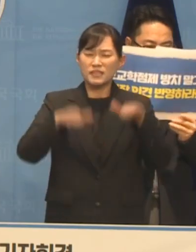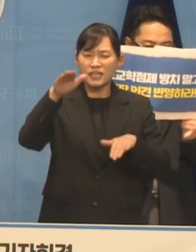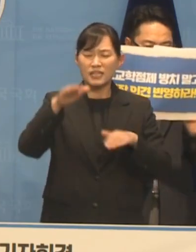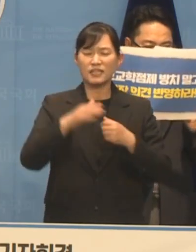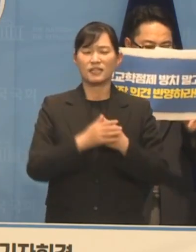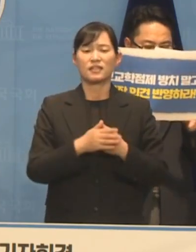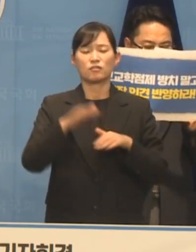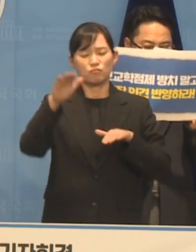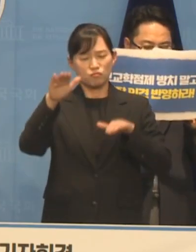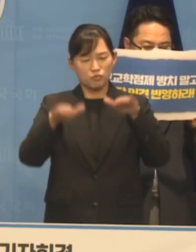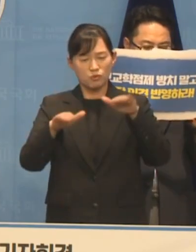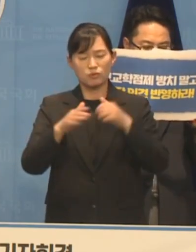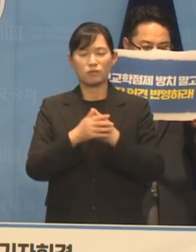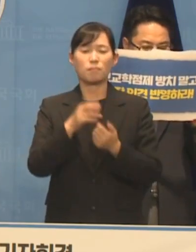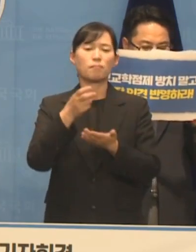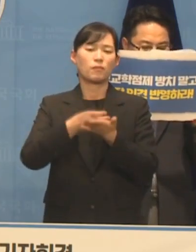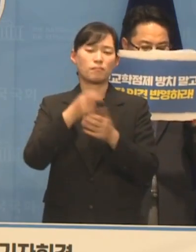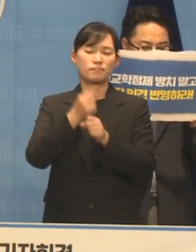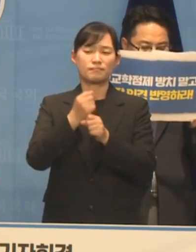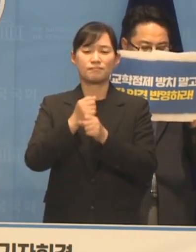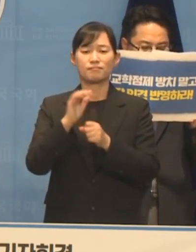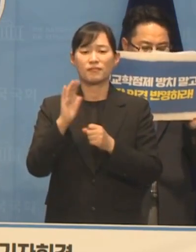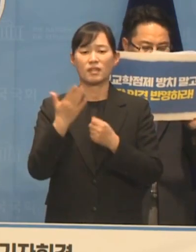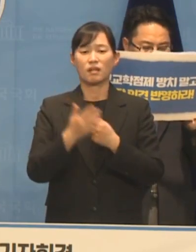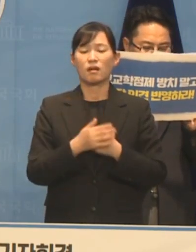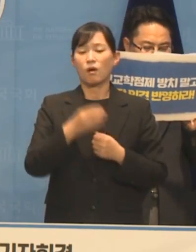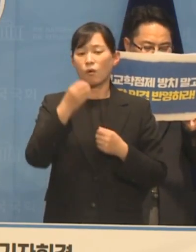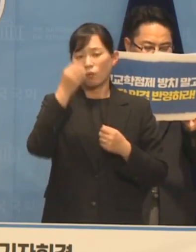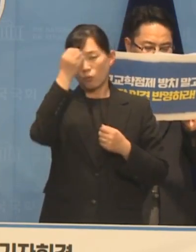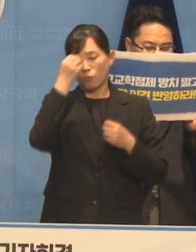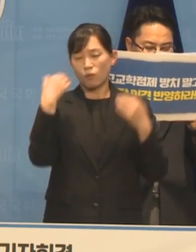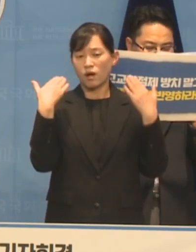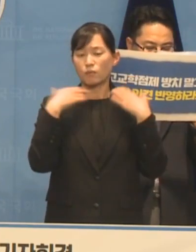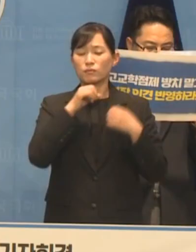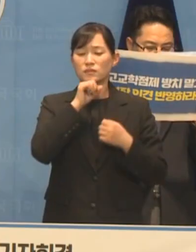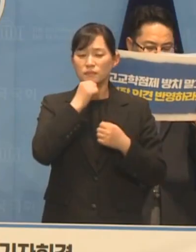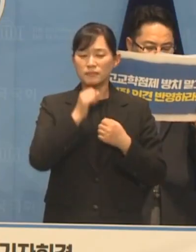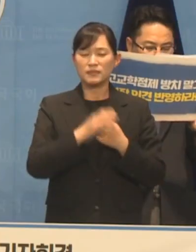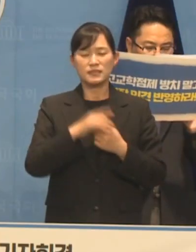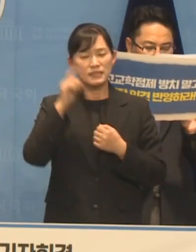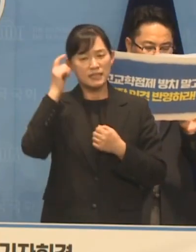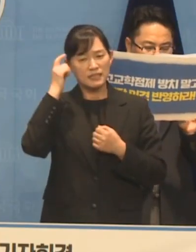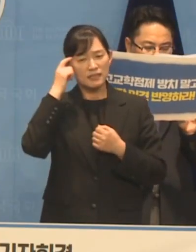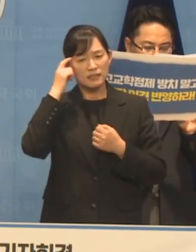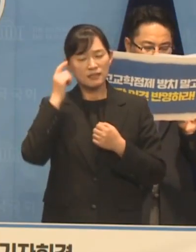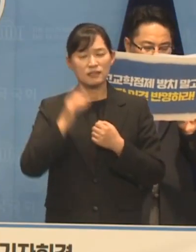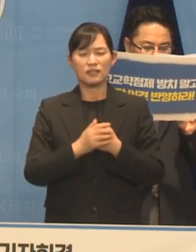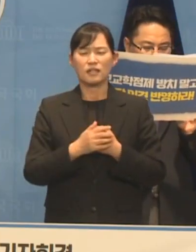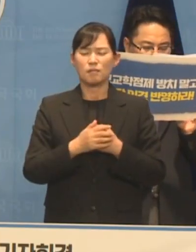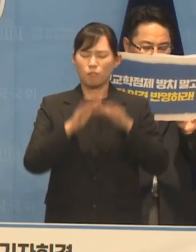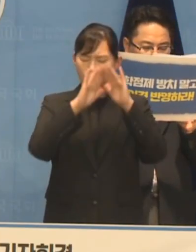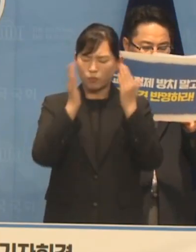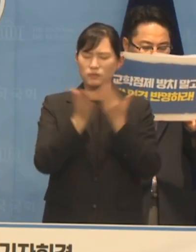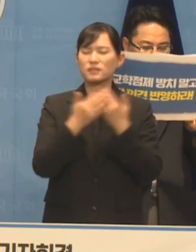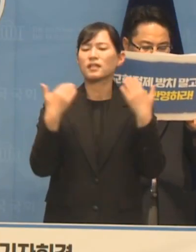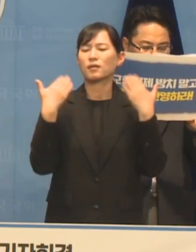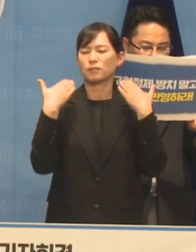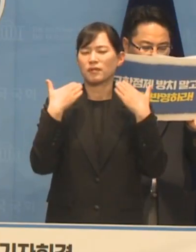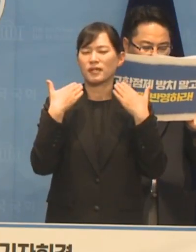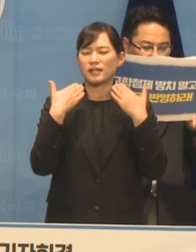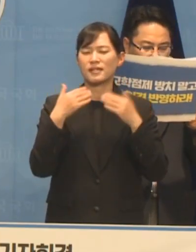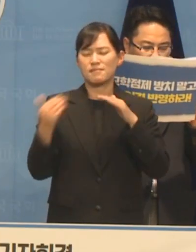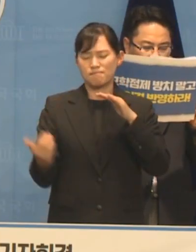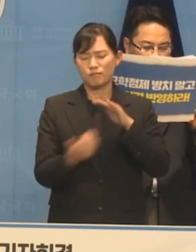환류 시스템을 제도화해야 합니다. 고교 학점제의 철학과 이상이 모든 학교에 안정적으로 실현되기